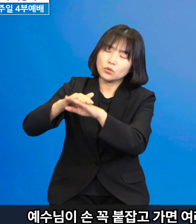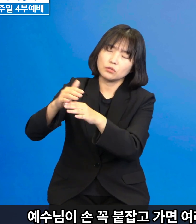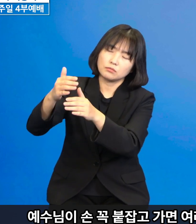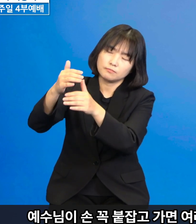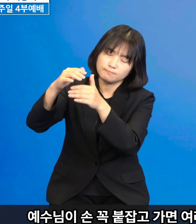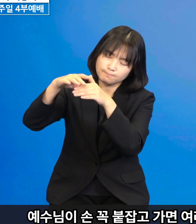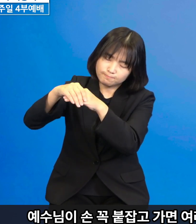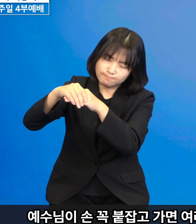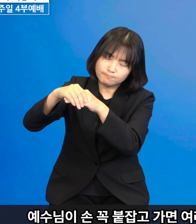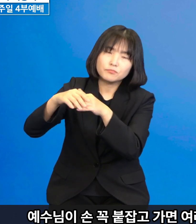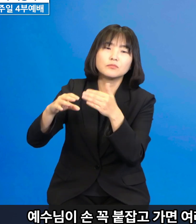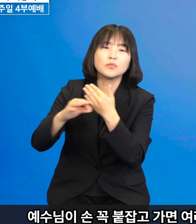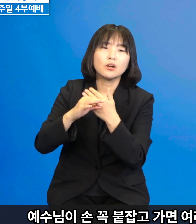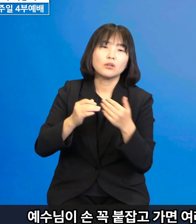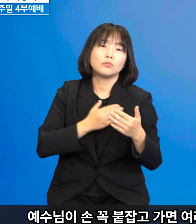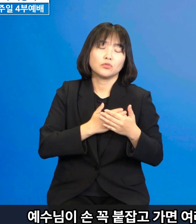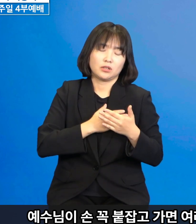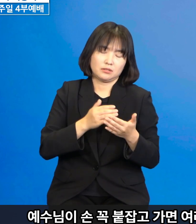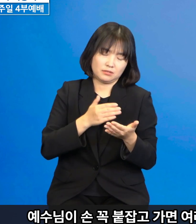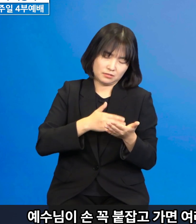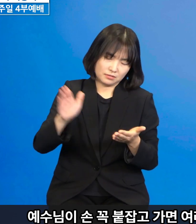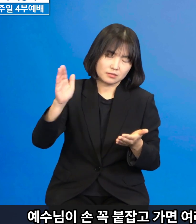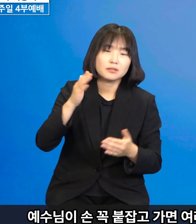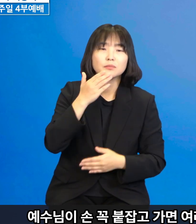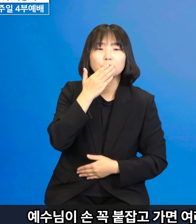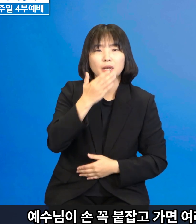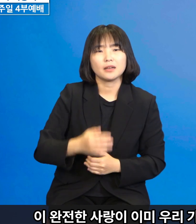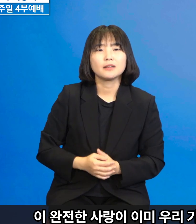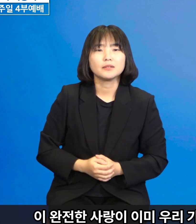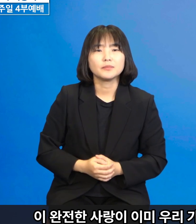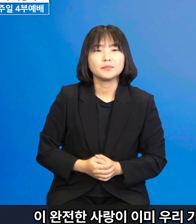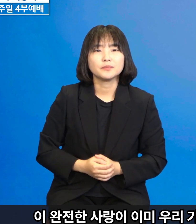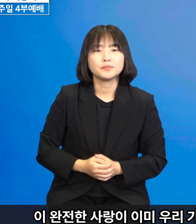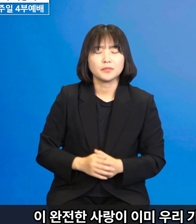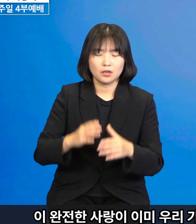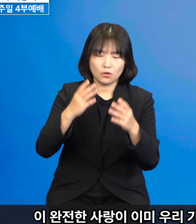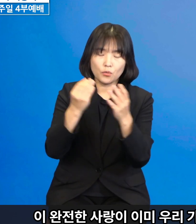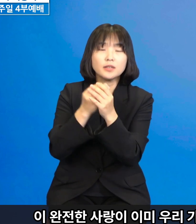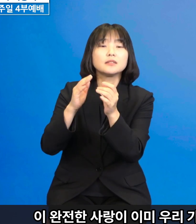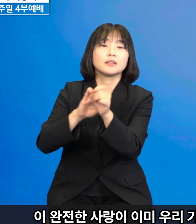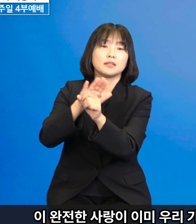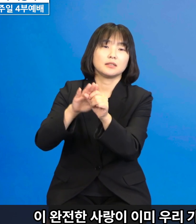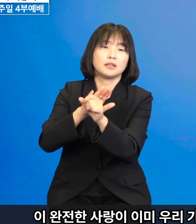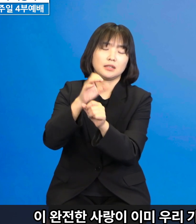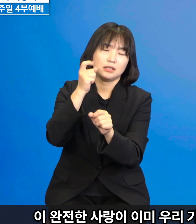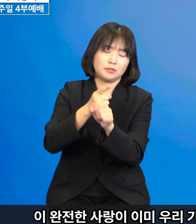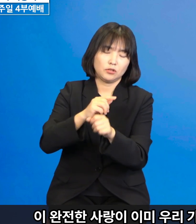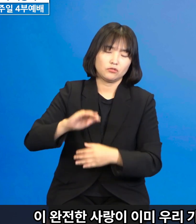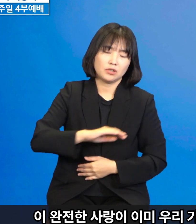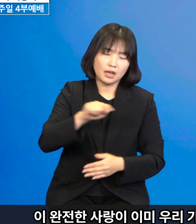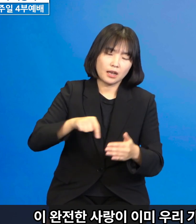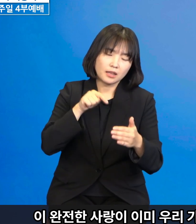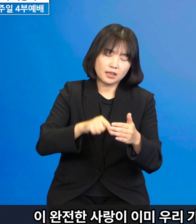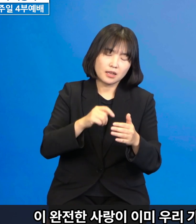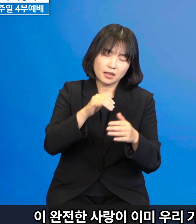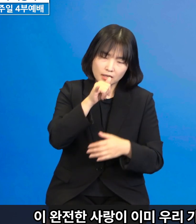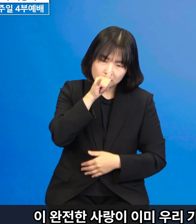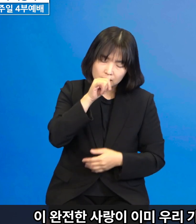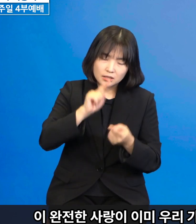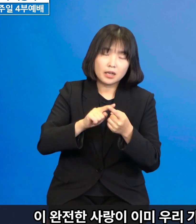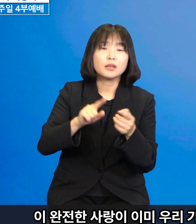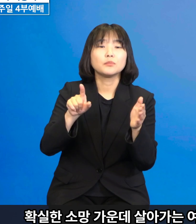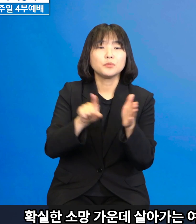가면 여러분 불안은 떠나가게 되는 것입니다. 이 완전한 사랑이 이미 우리 가운데 있음을 믿으며